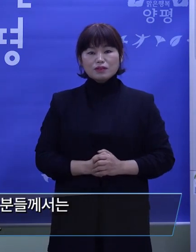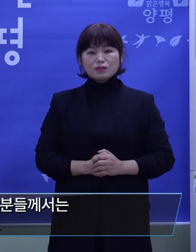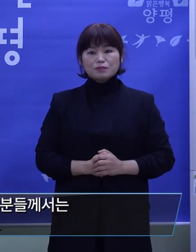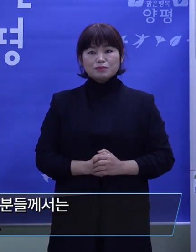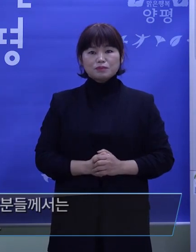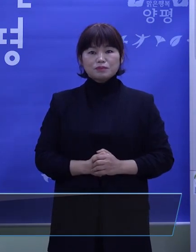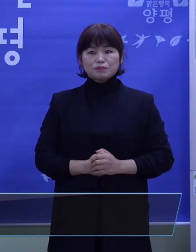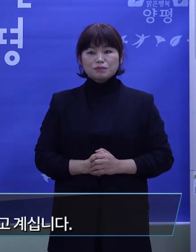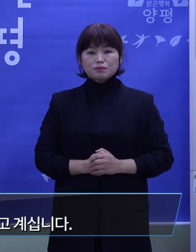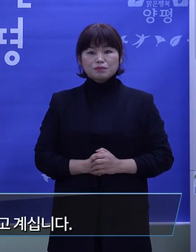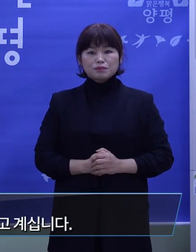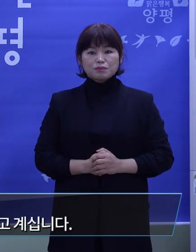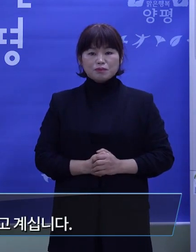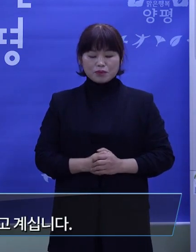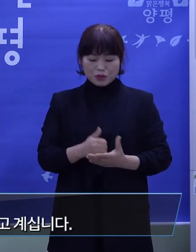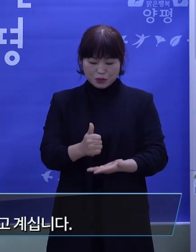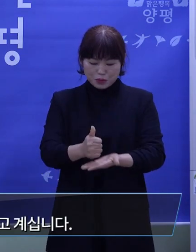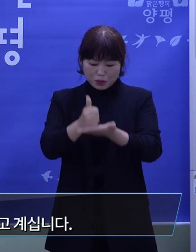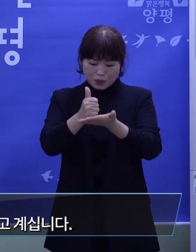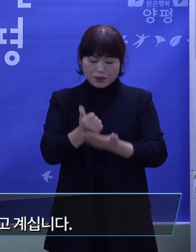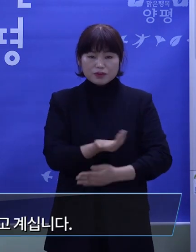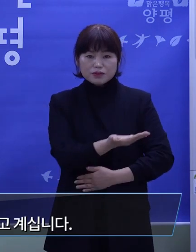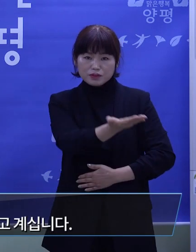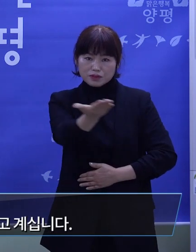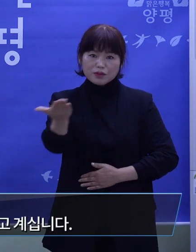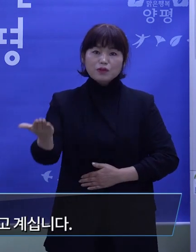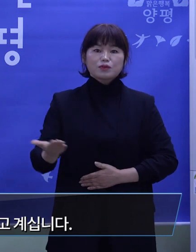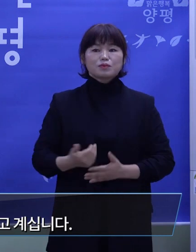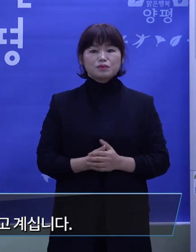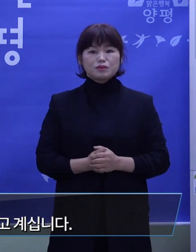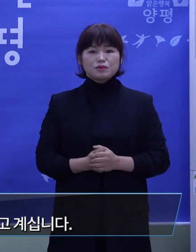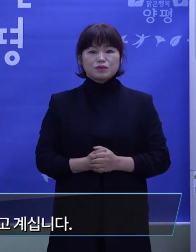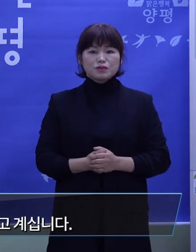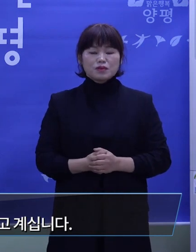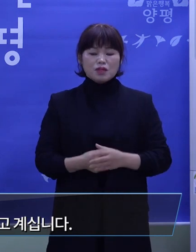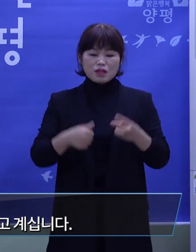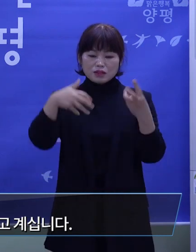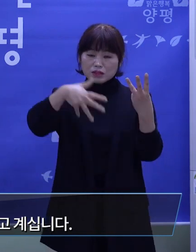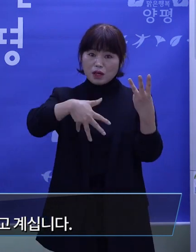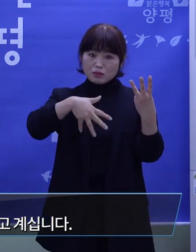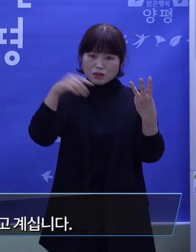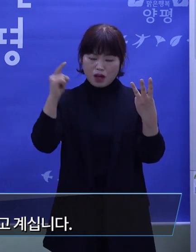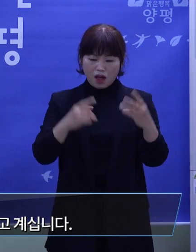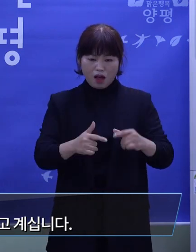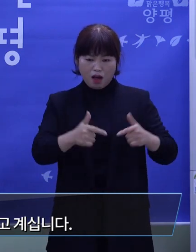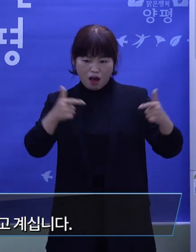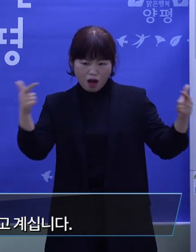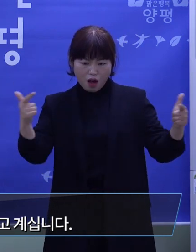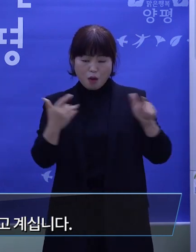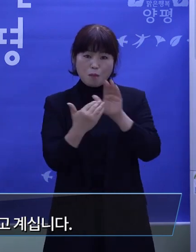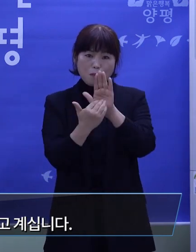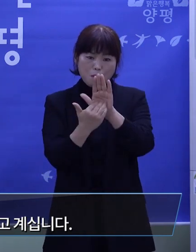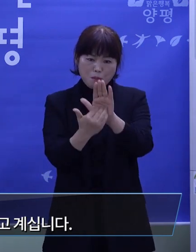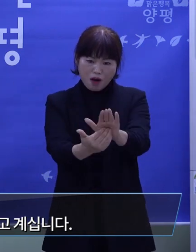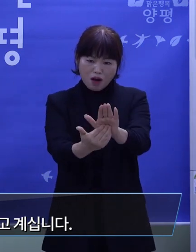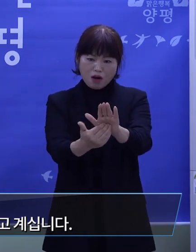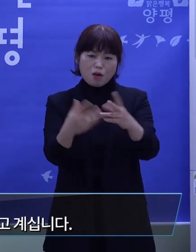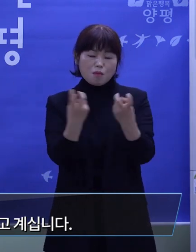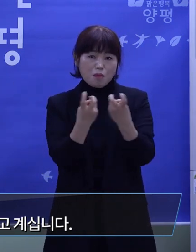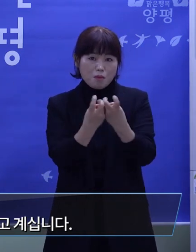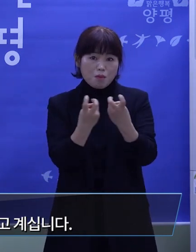호소드립니다. 존경하는 국민 여러분, 3차 대유행을 막을 수 있는 열쇠는